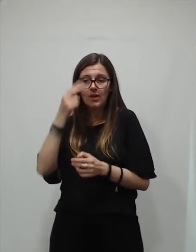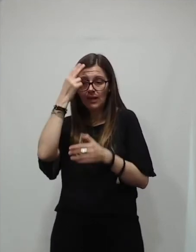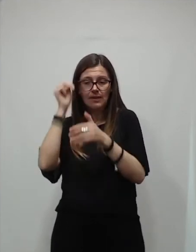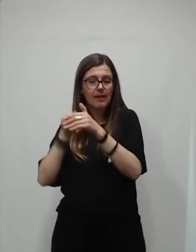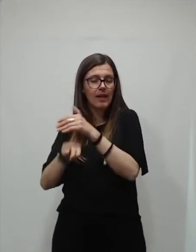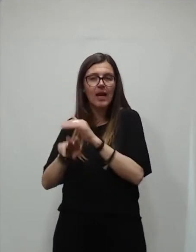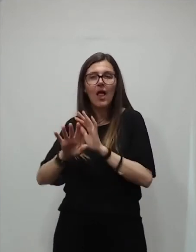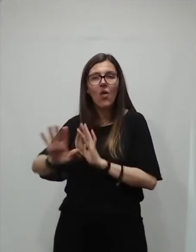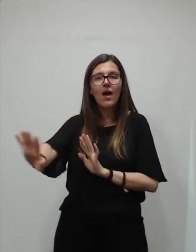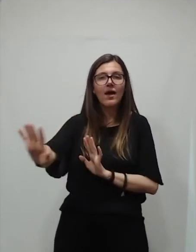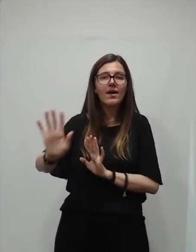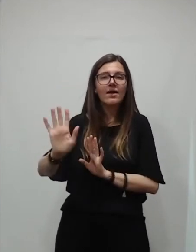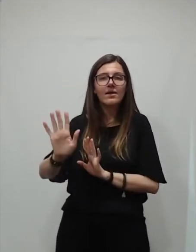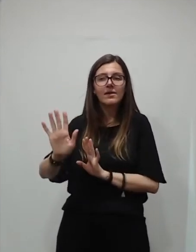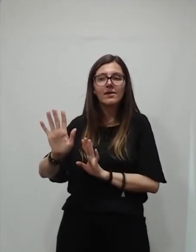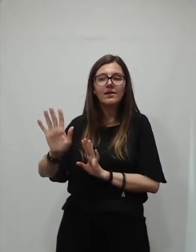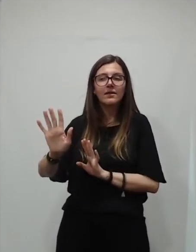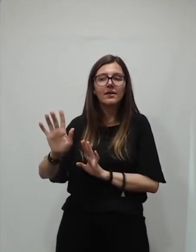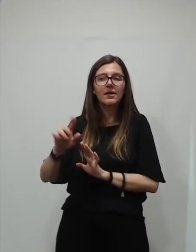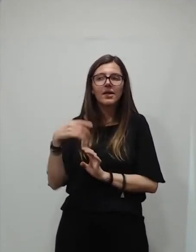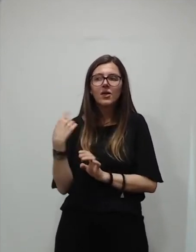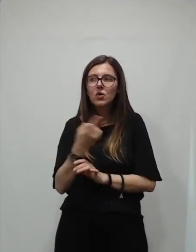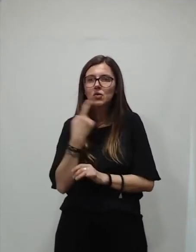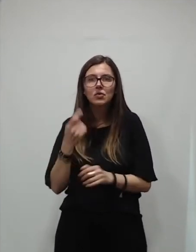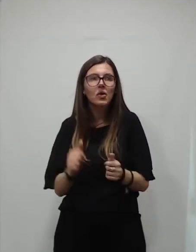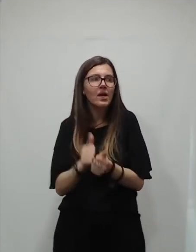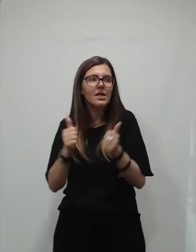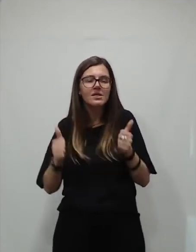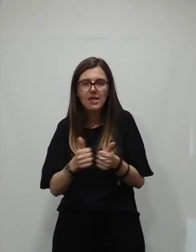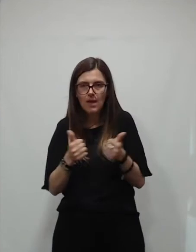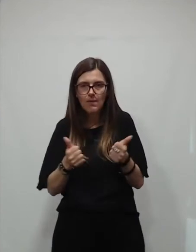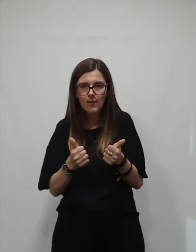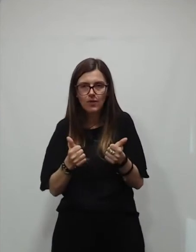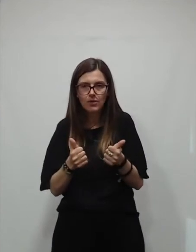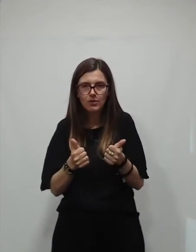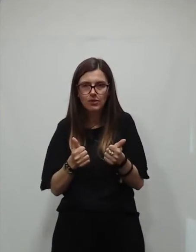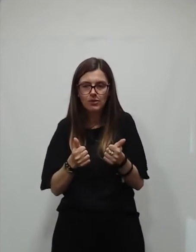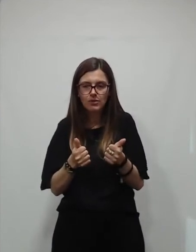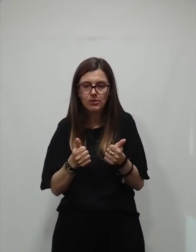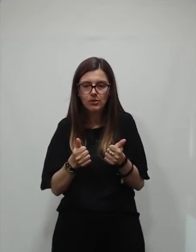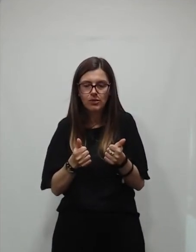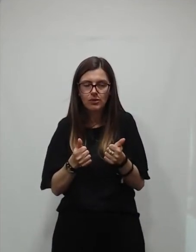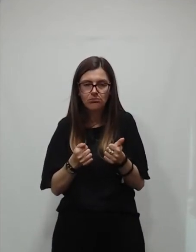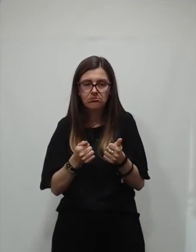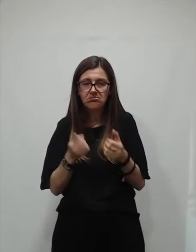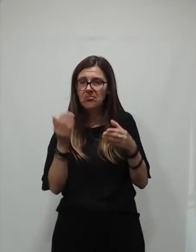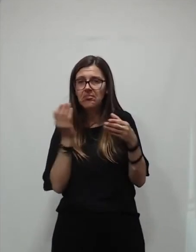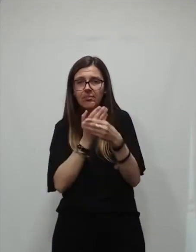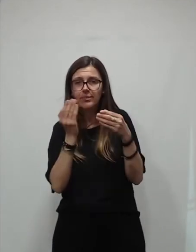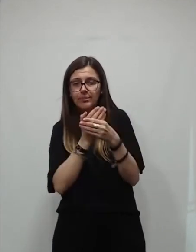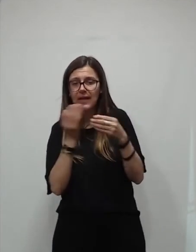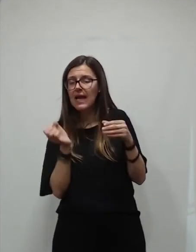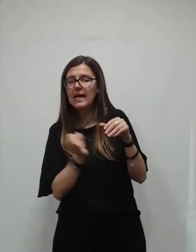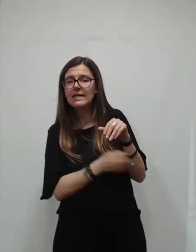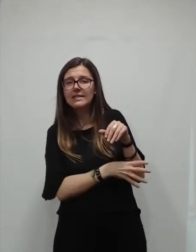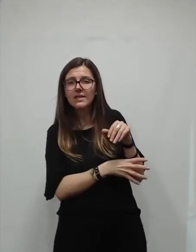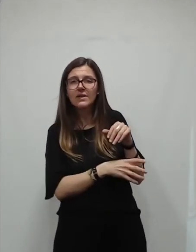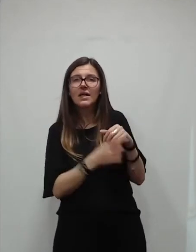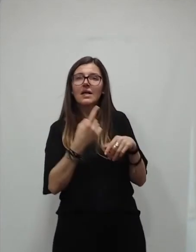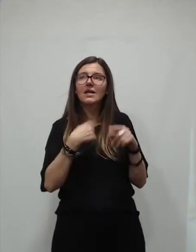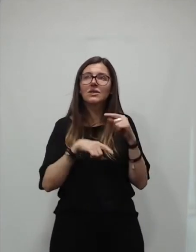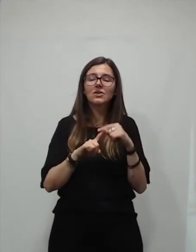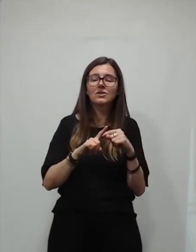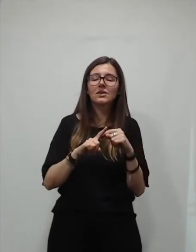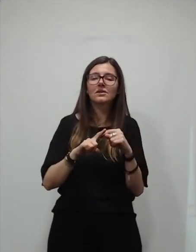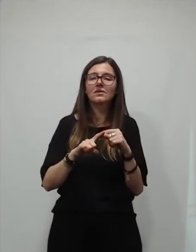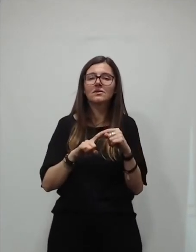previsto, bueno, dejemos la intervención penal de lado, dejemos ese expediente penal, archivémoslo, pasemos a que esa